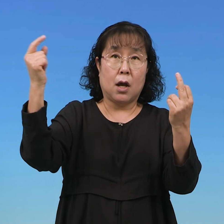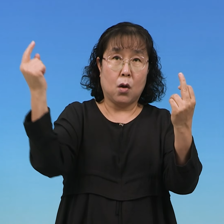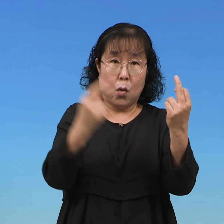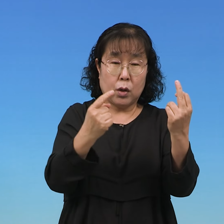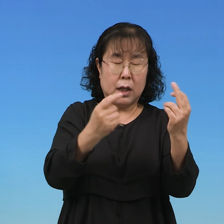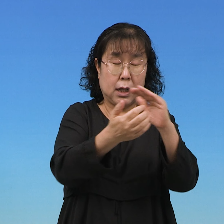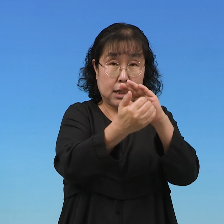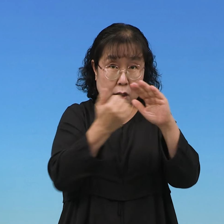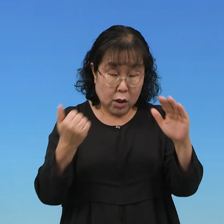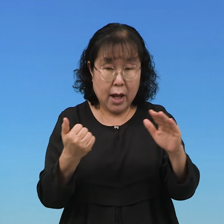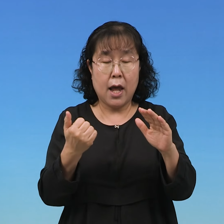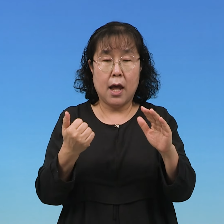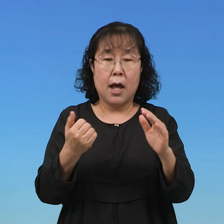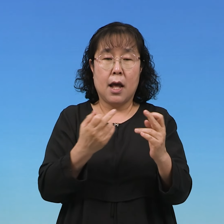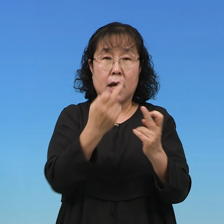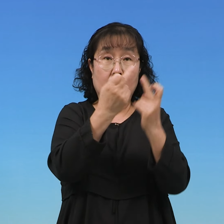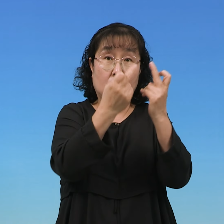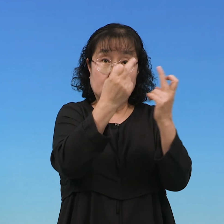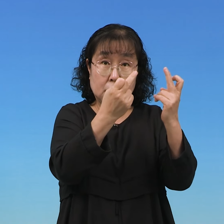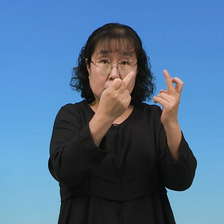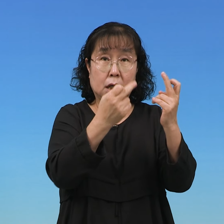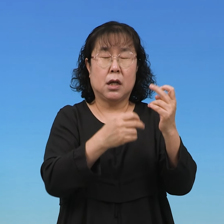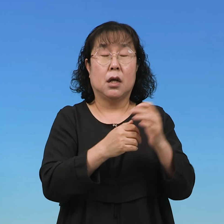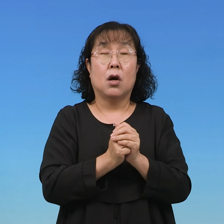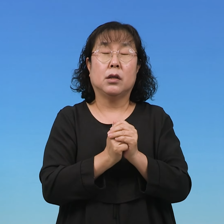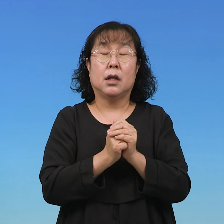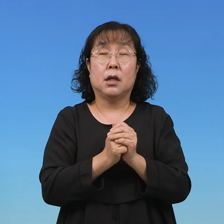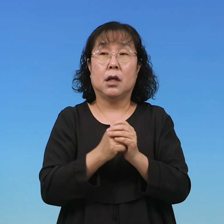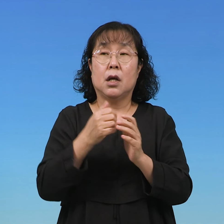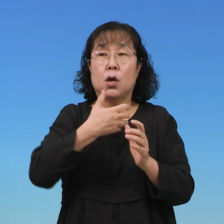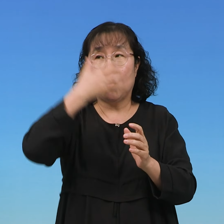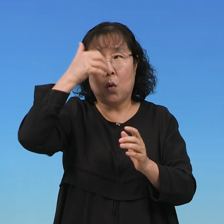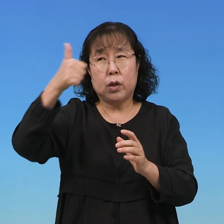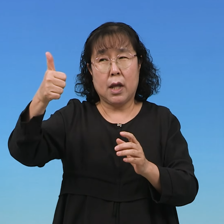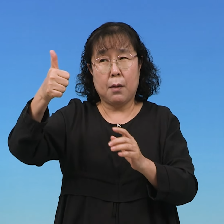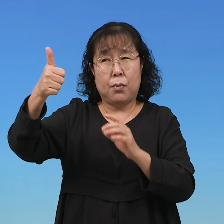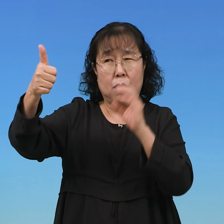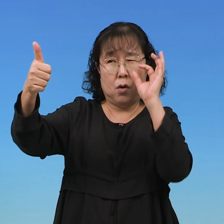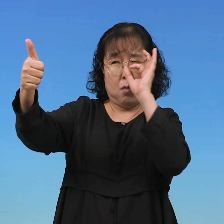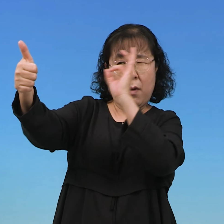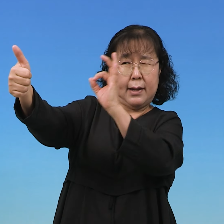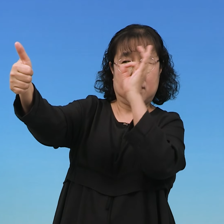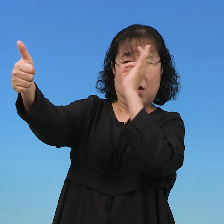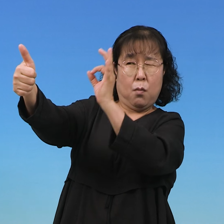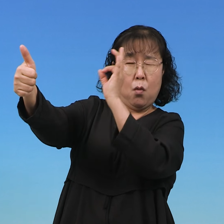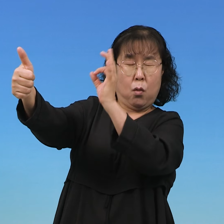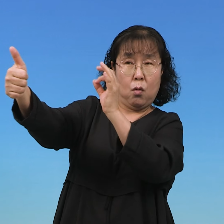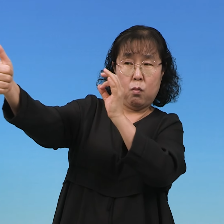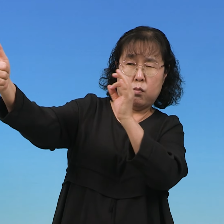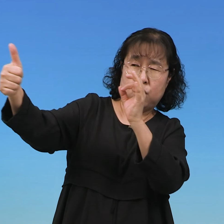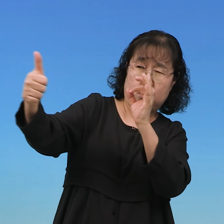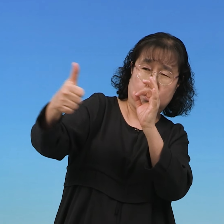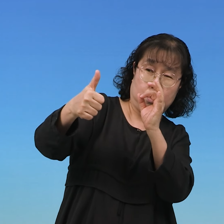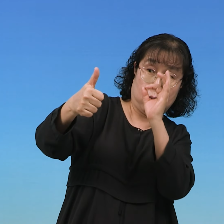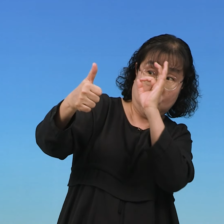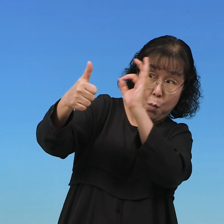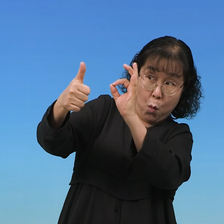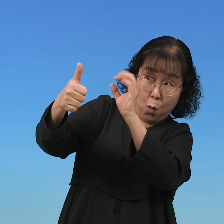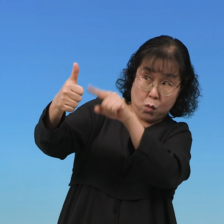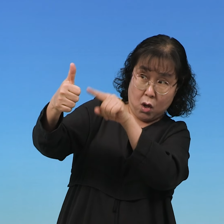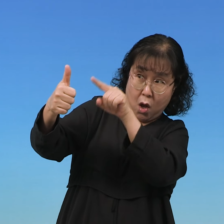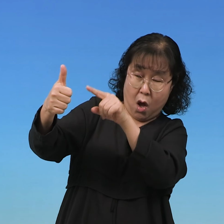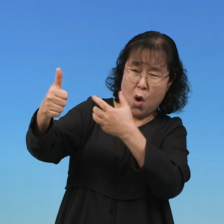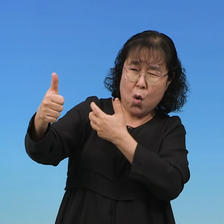이르되 꿈꾸는 자가 오는도다. 여러분 지금요 저기 멀리서 동생 요셉이 오는 것을